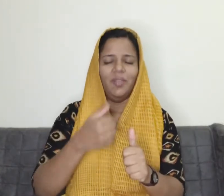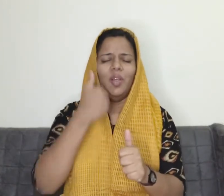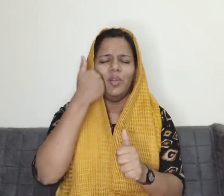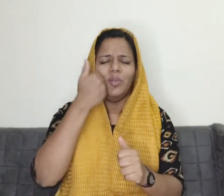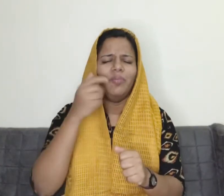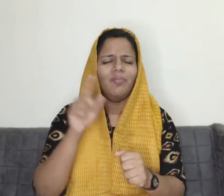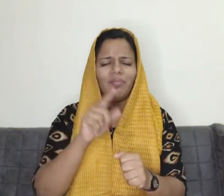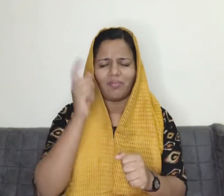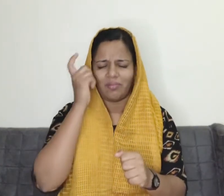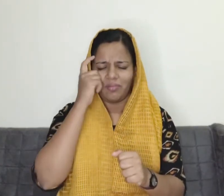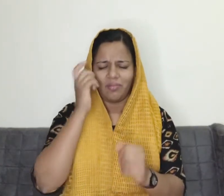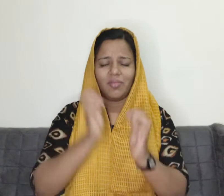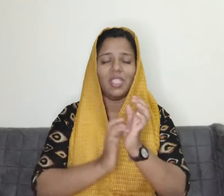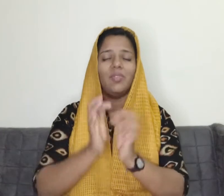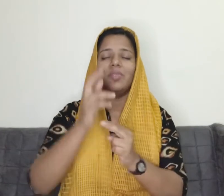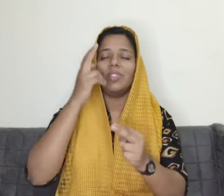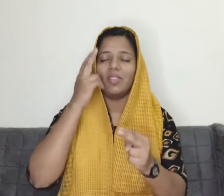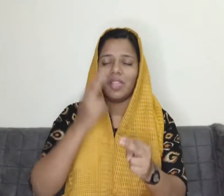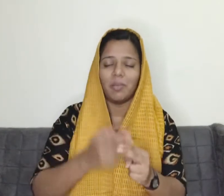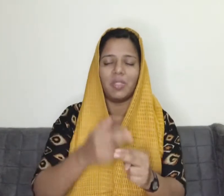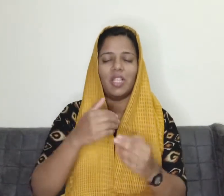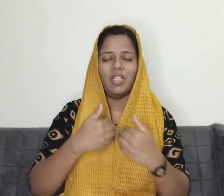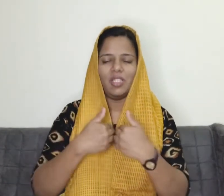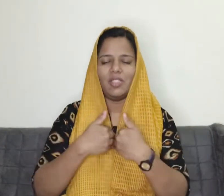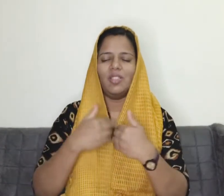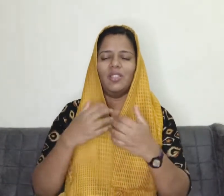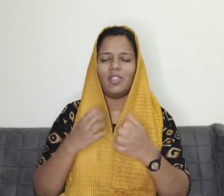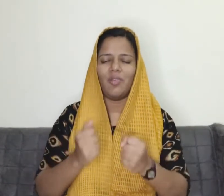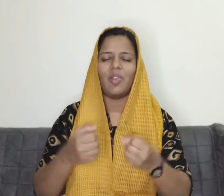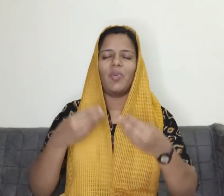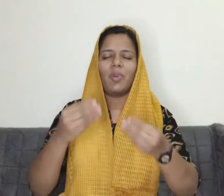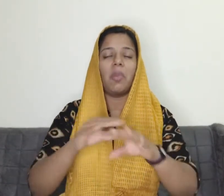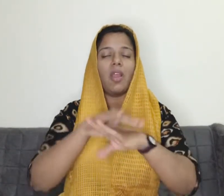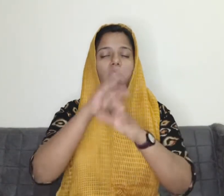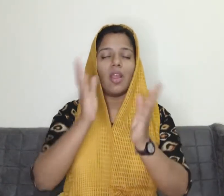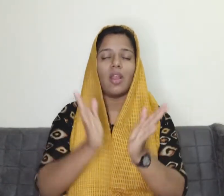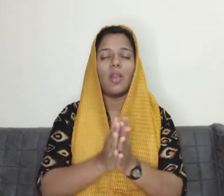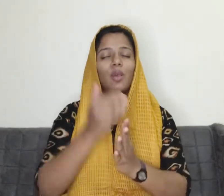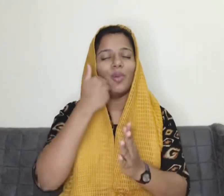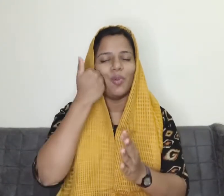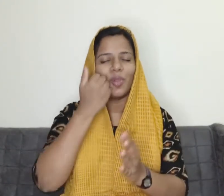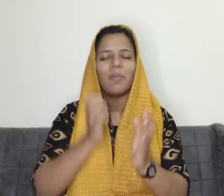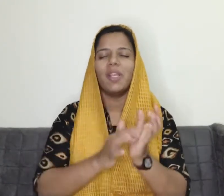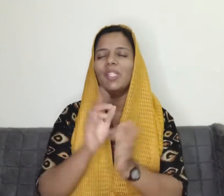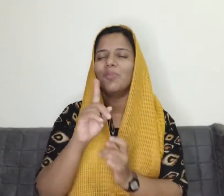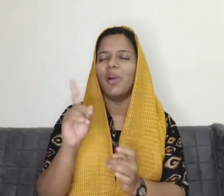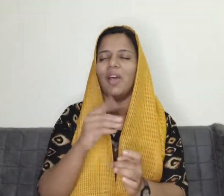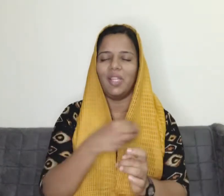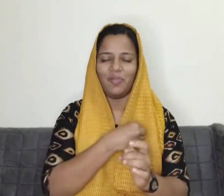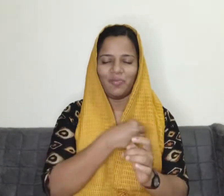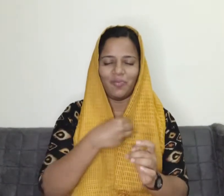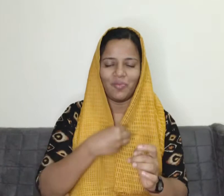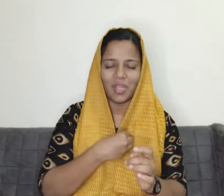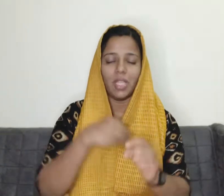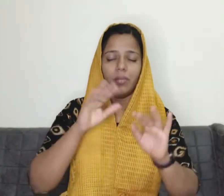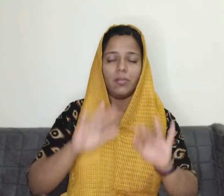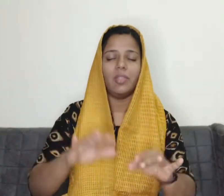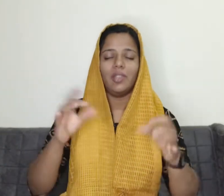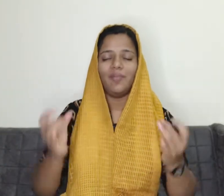കർത്താവ് രോഗികളായിരിക്കുന്നവരെ ഏൽപ്പിക്കുന്നു. യേശുവിൻ്റെ നാമത്തിൽ സൗഖ്യമാകട്ടെ. എല്ലാ രോഗത്തിനും അങ്ങ് തക്ക വൈദ്യനാകിയാൽ സ്തോത്രം. ഇന്ന് പ്രഭാതത്തിൽ